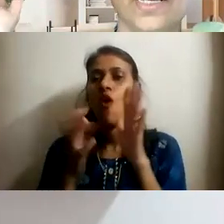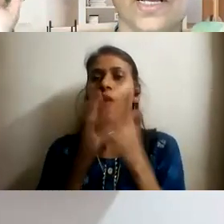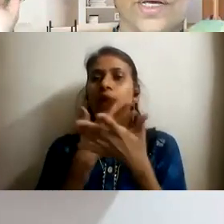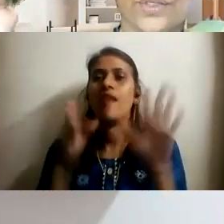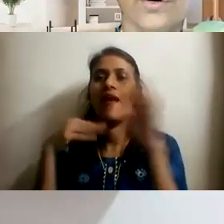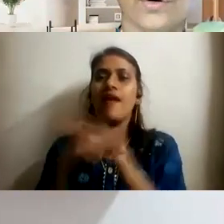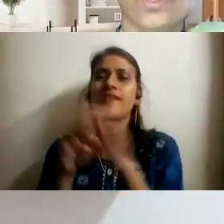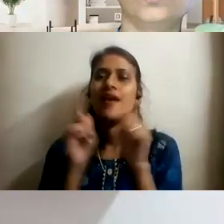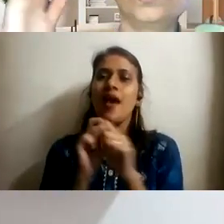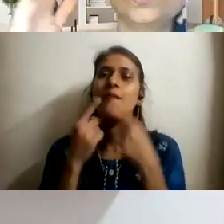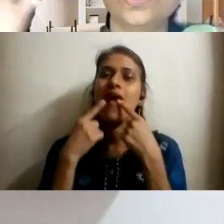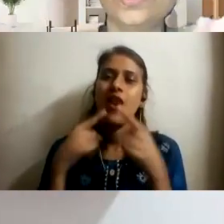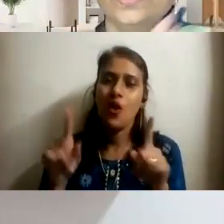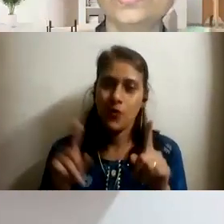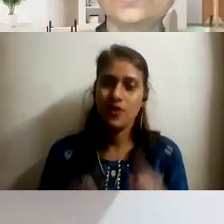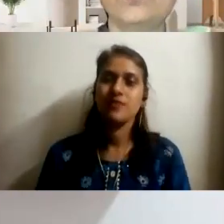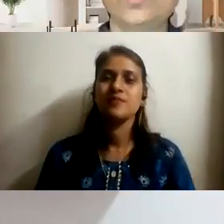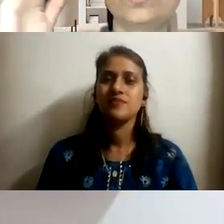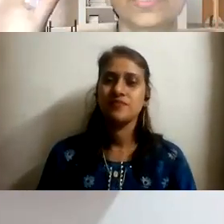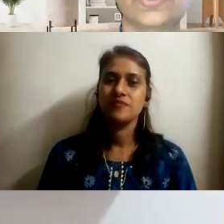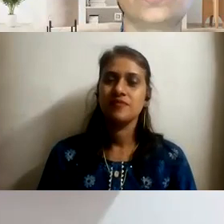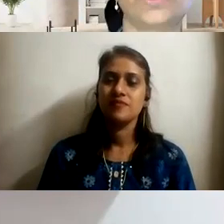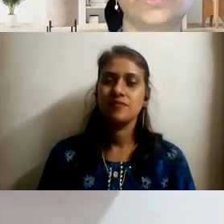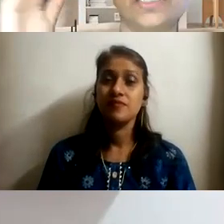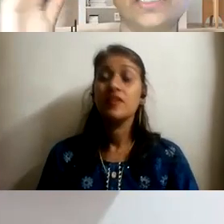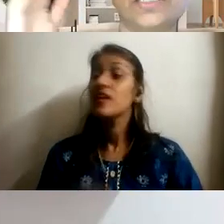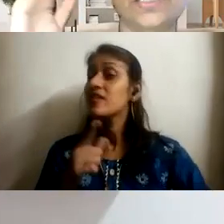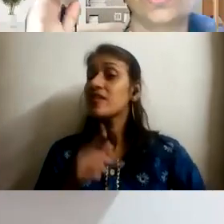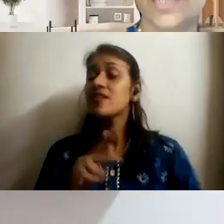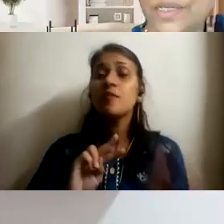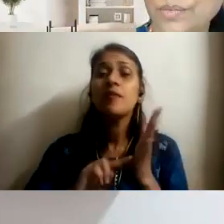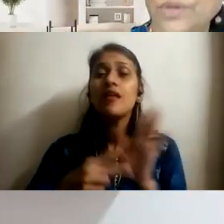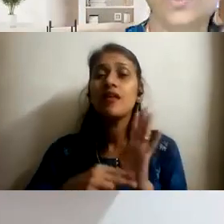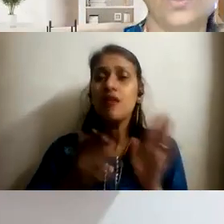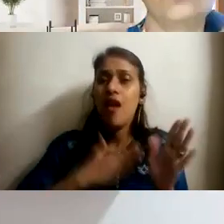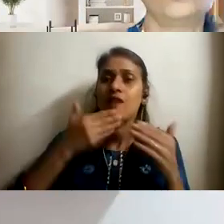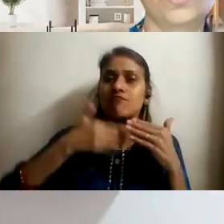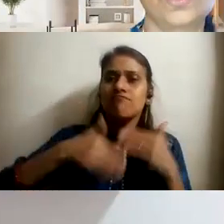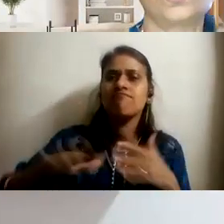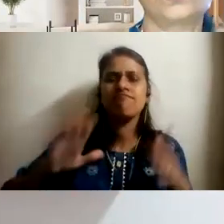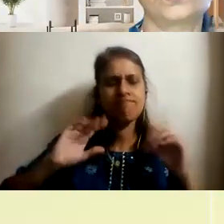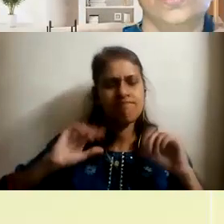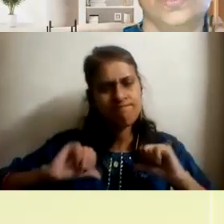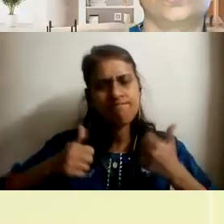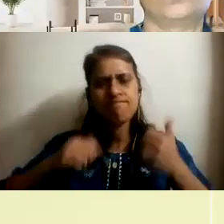है. सो द जर्नी इज अबाउट सस्टेनेबिलिटी. द जर्नी इज अबाउट हाउ वी